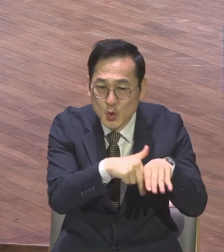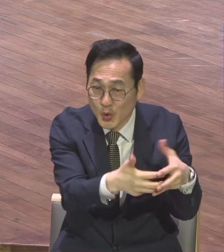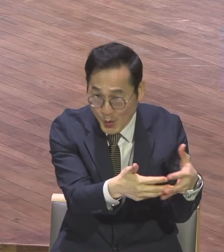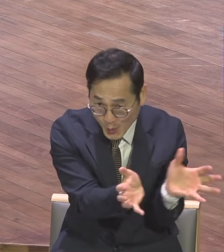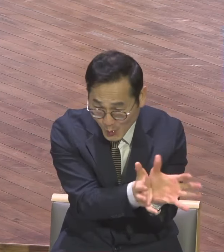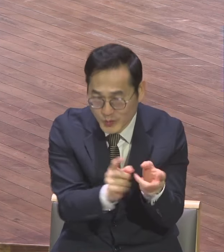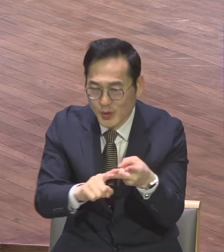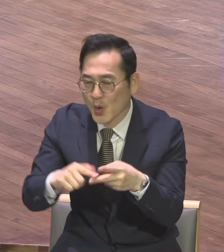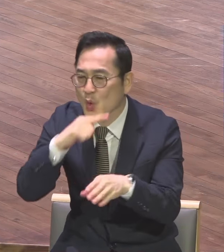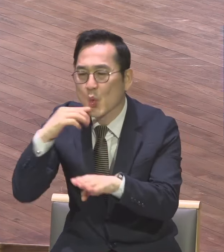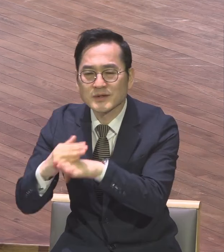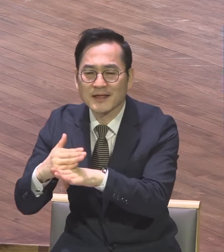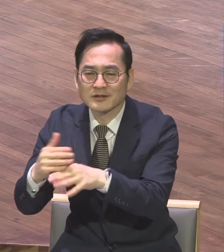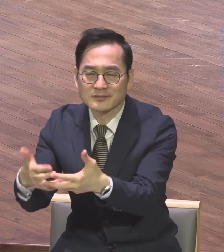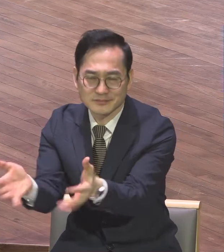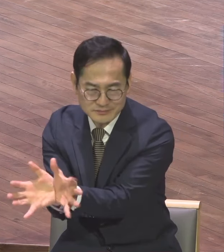땅끝인데